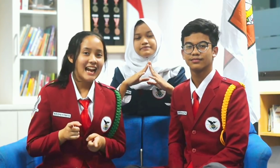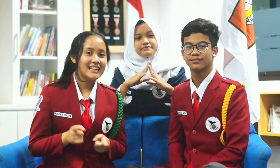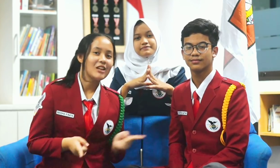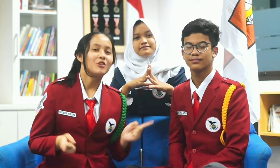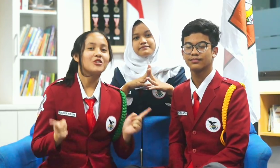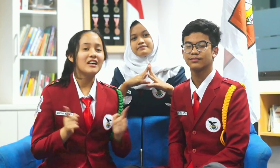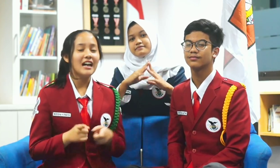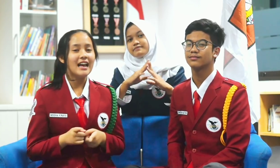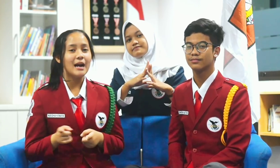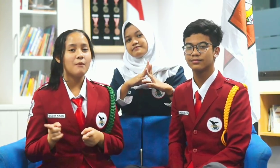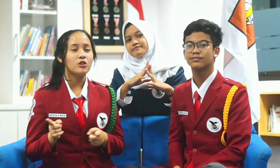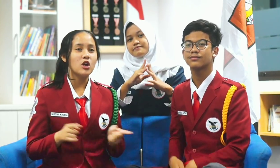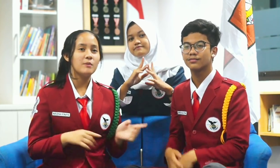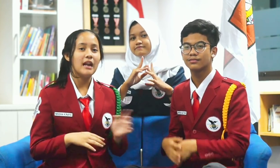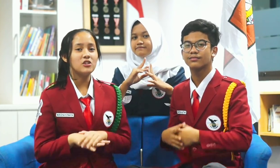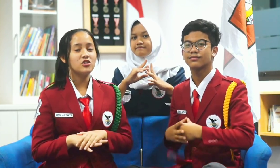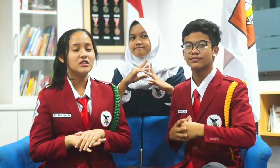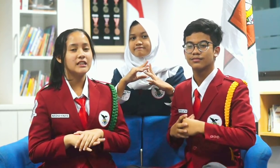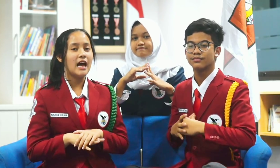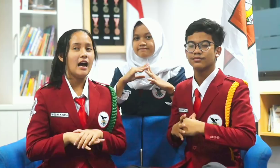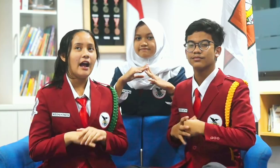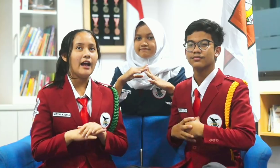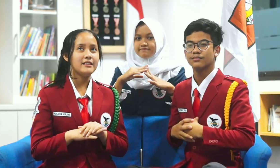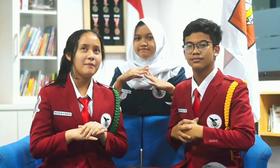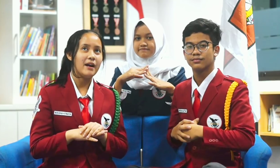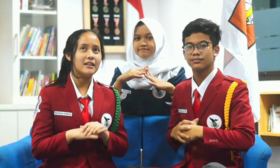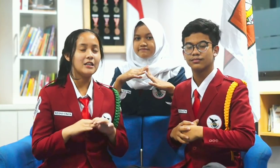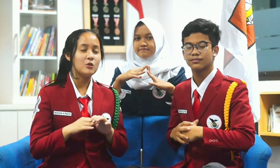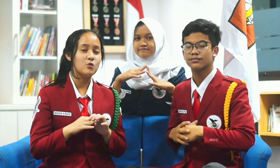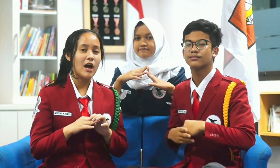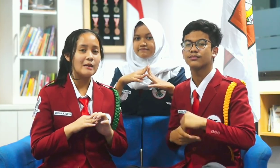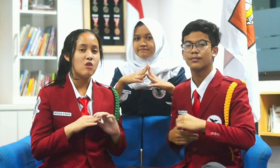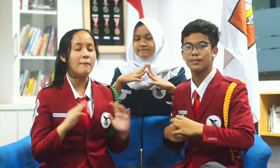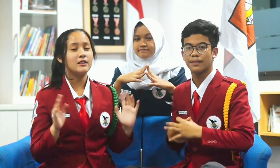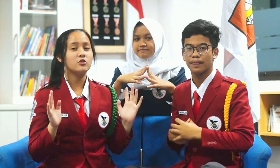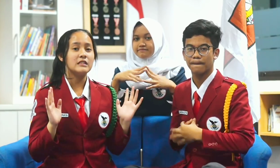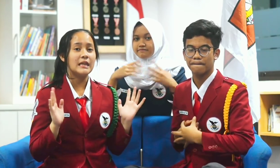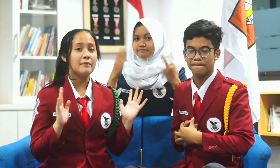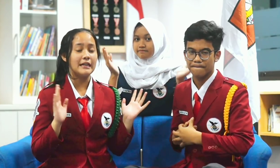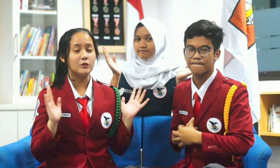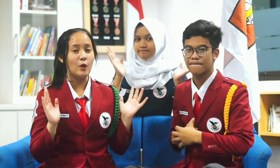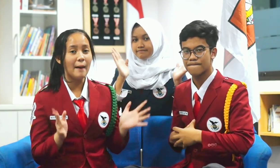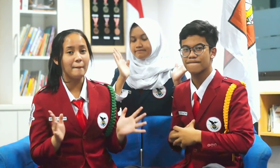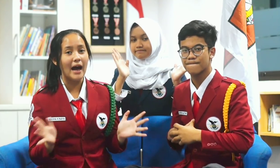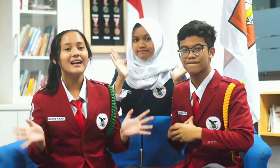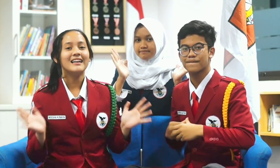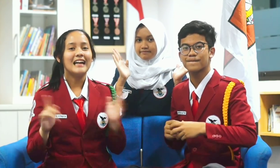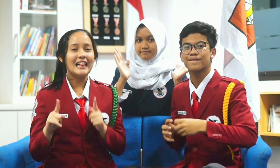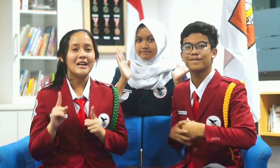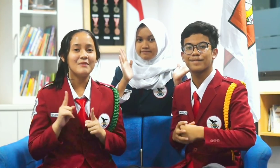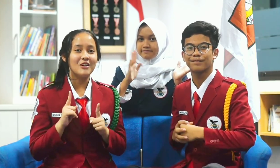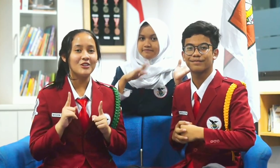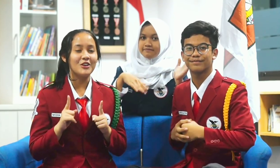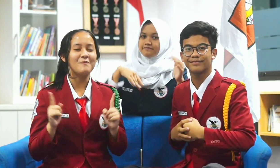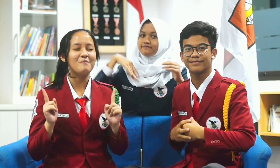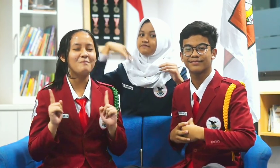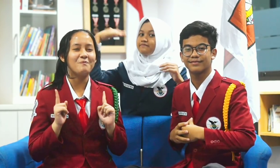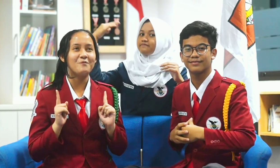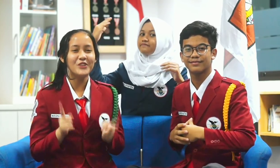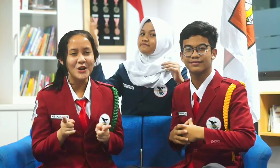terakhir untuk kalian yang mau tahu lebih lanjut tentang SMA Negeri Unggulan Muhammad Husni Tamrin itu apa, kalian bisa nonton video